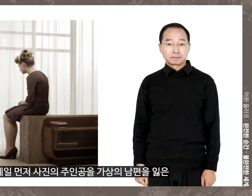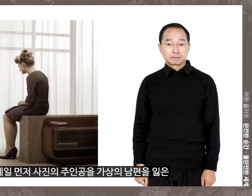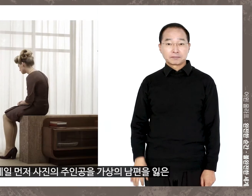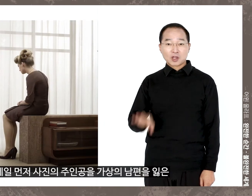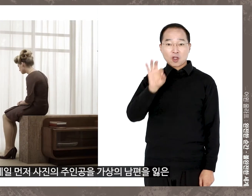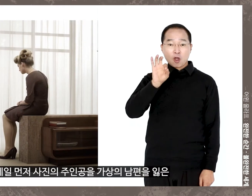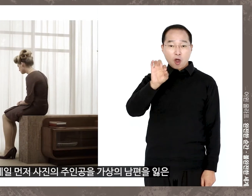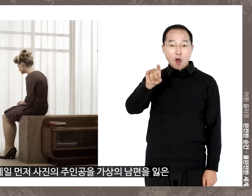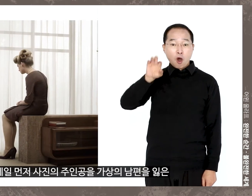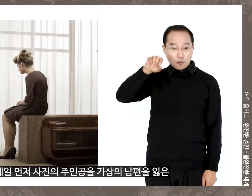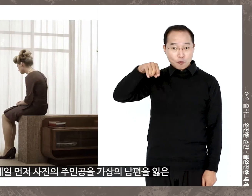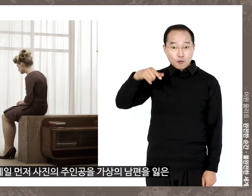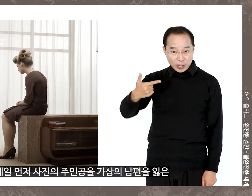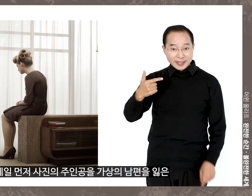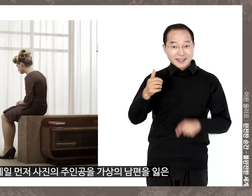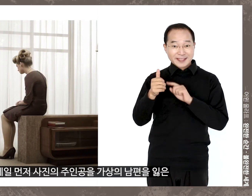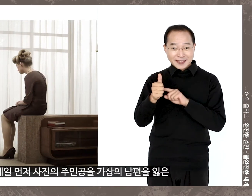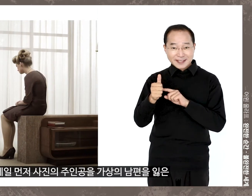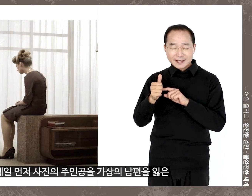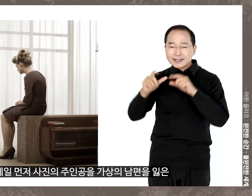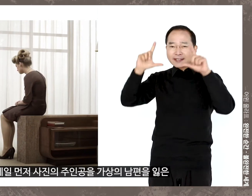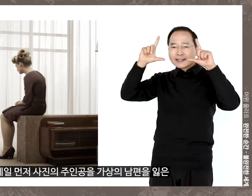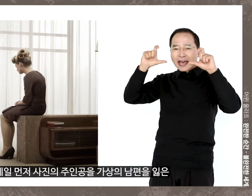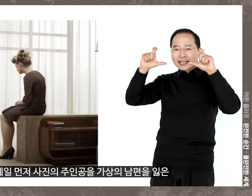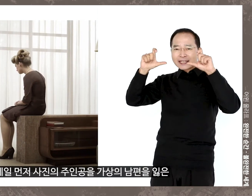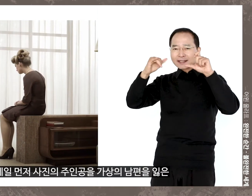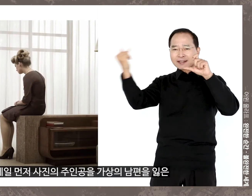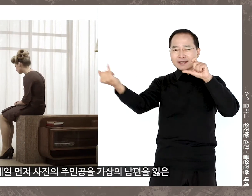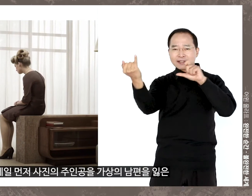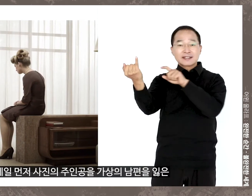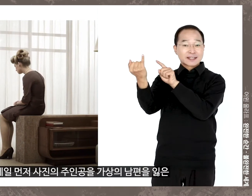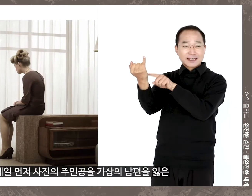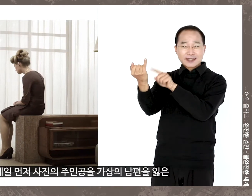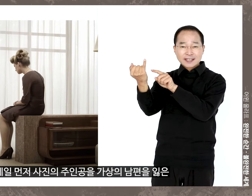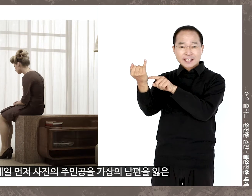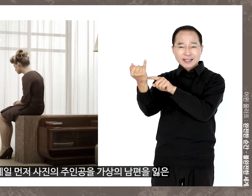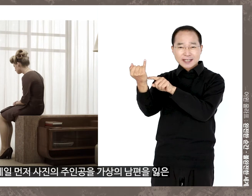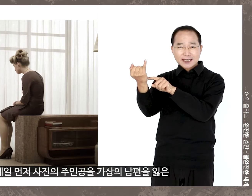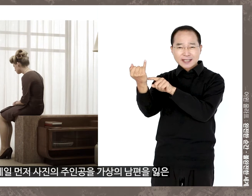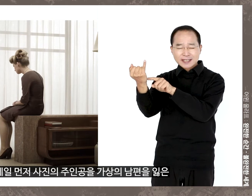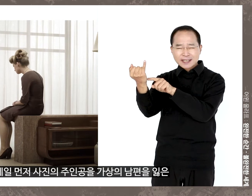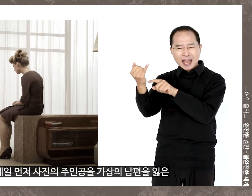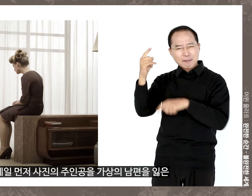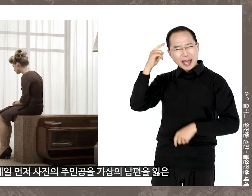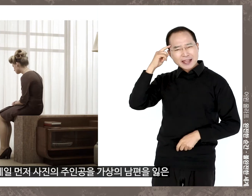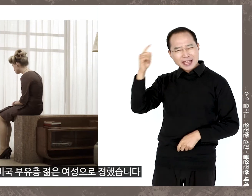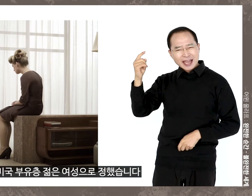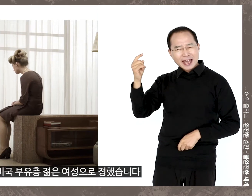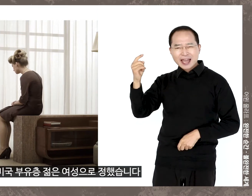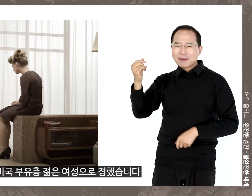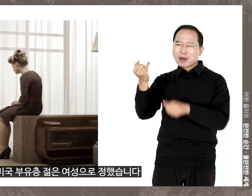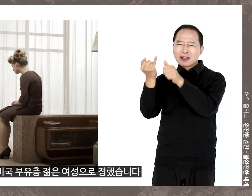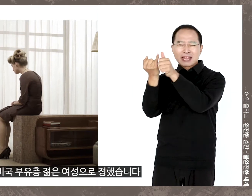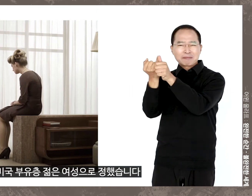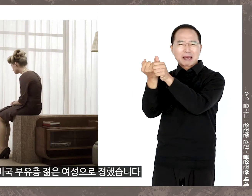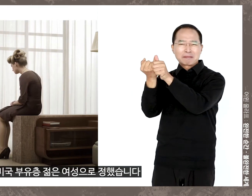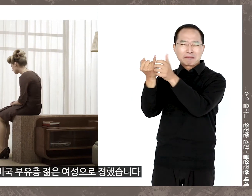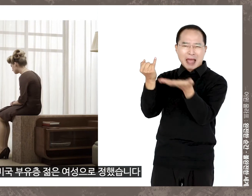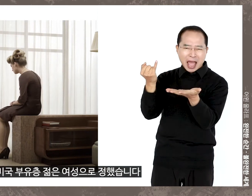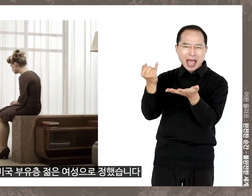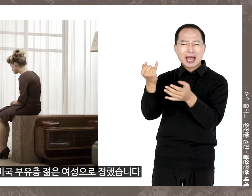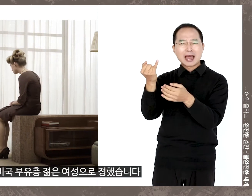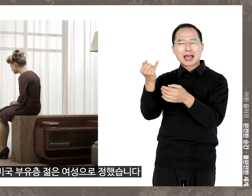어윈은 제일 먼저 사진의 주인공을 가상의 남편을 잃은 미국